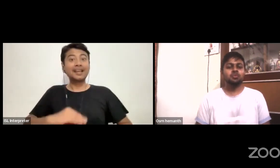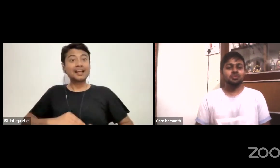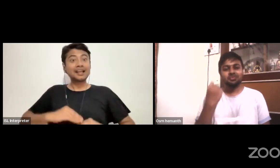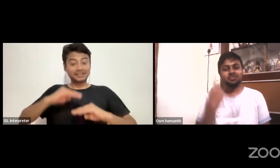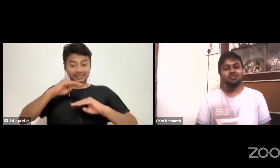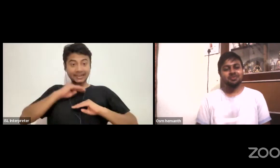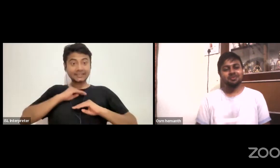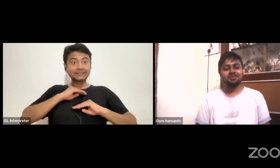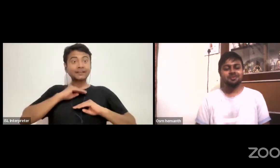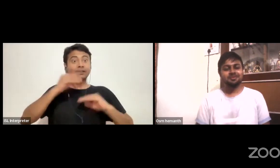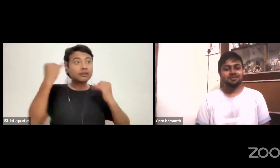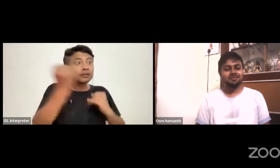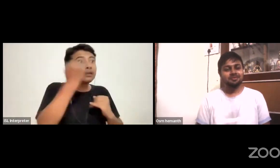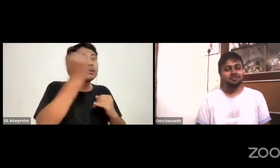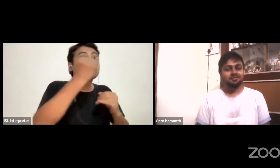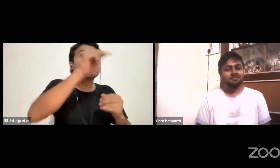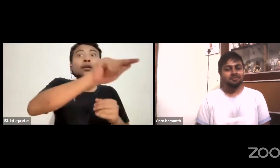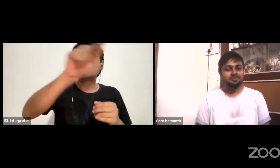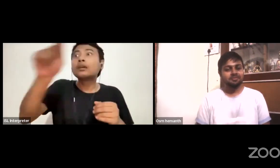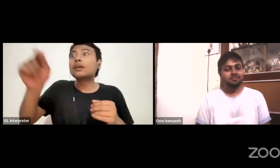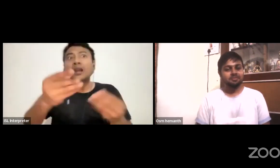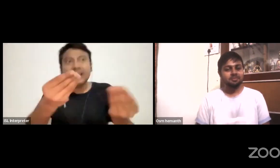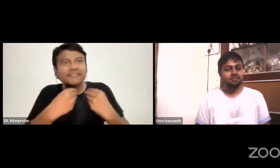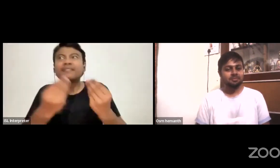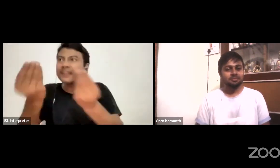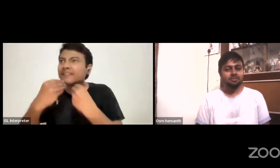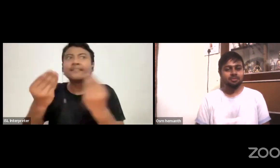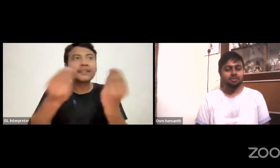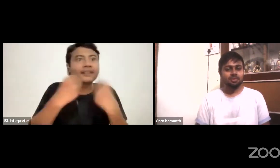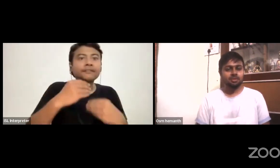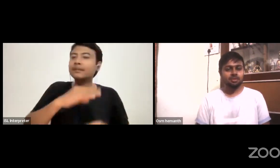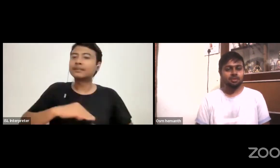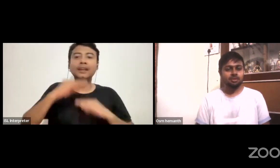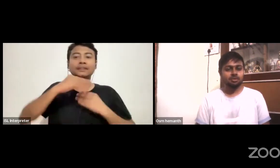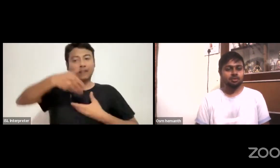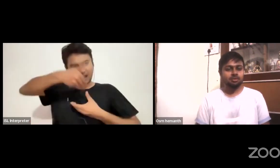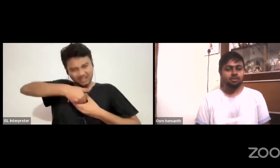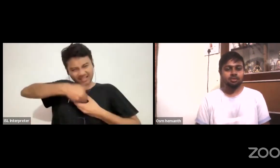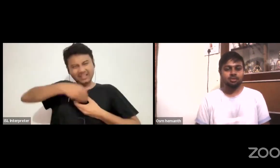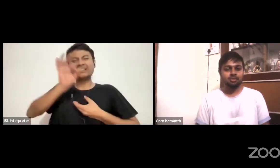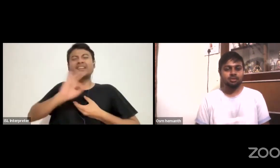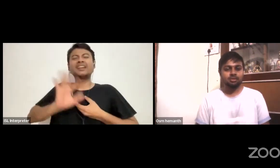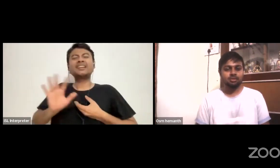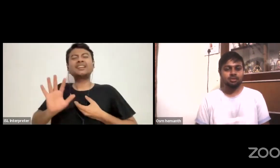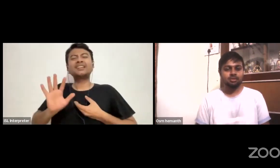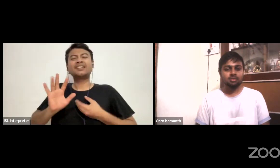है, बाहर से अंदर नहीं आएगा, ये अंदर है, आपको देखने की आवश्यकता है बस।